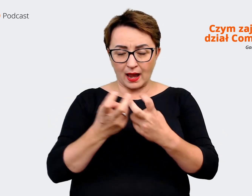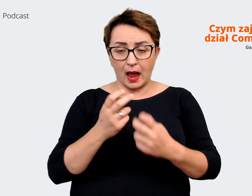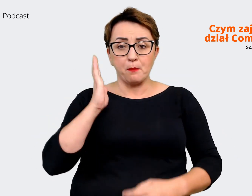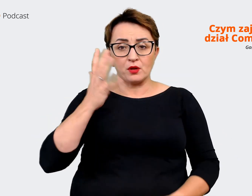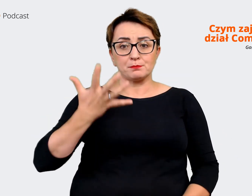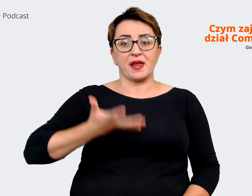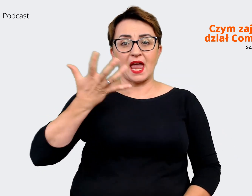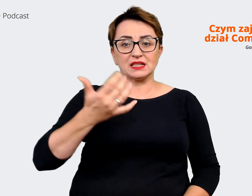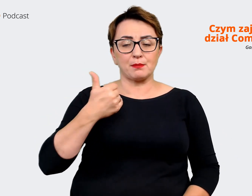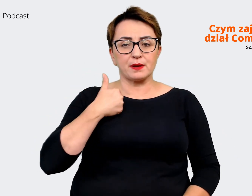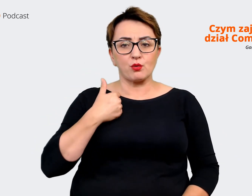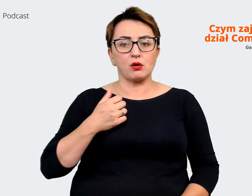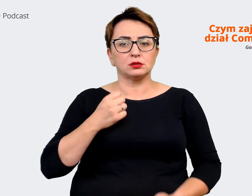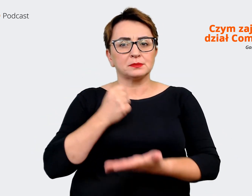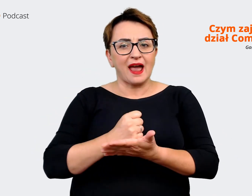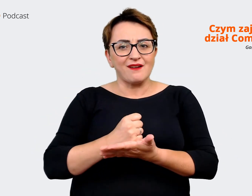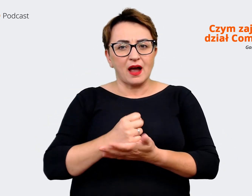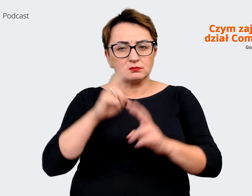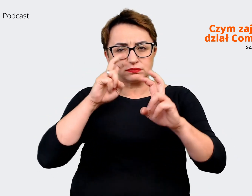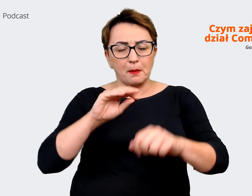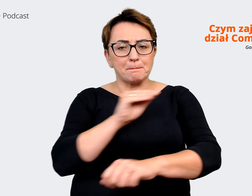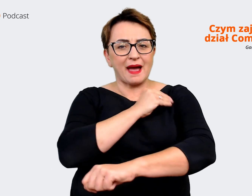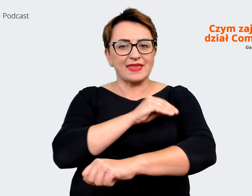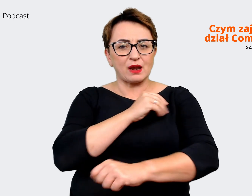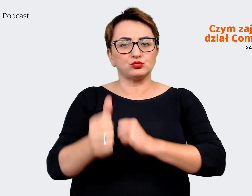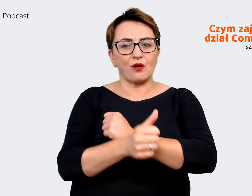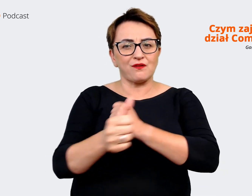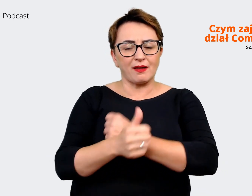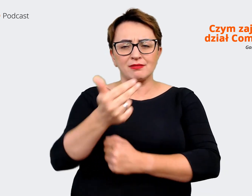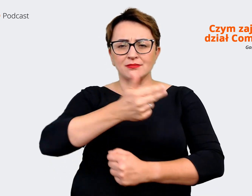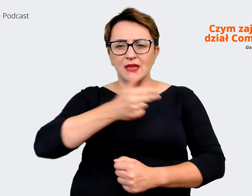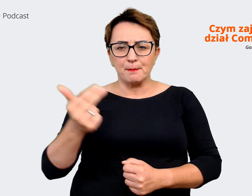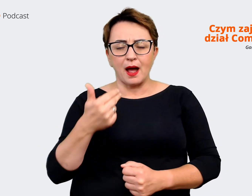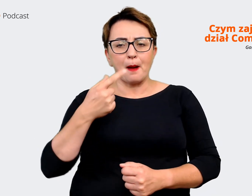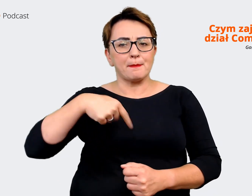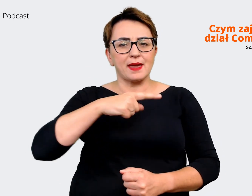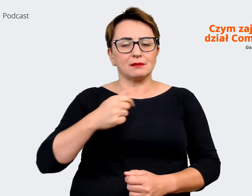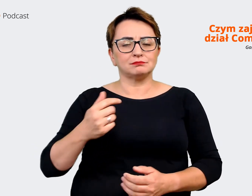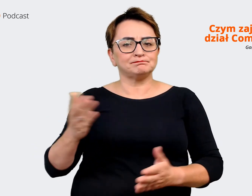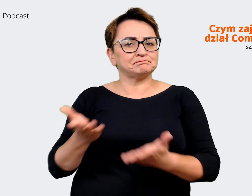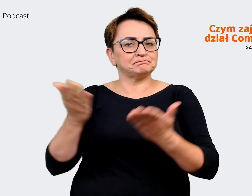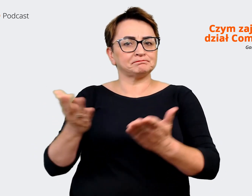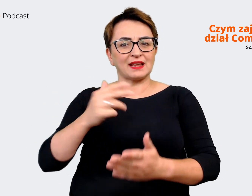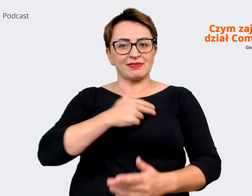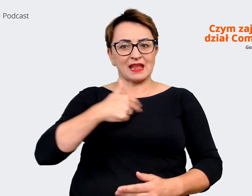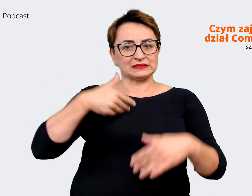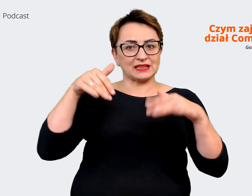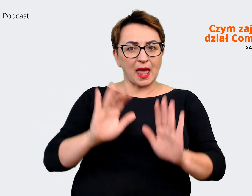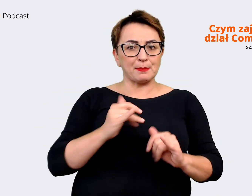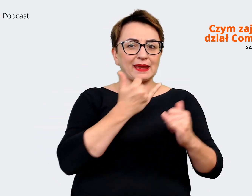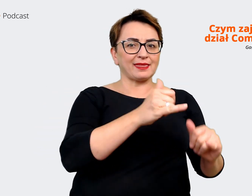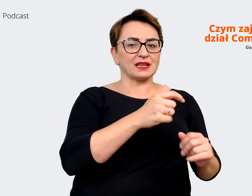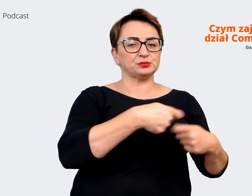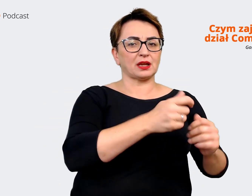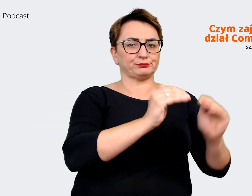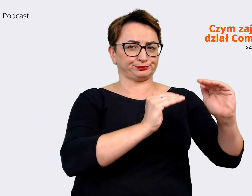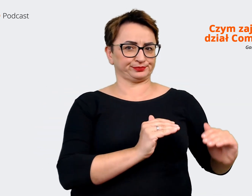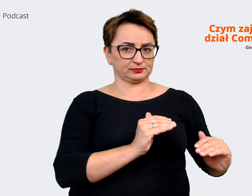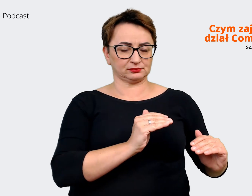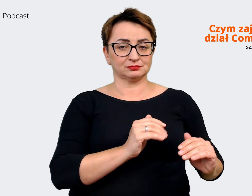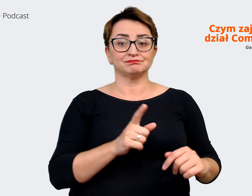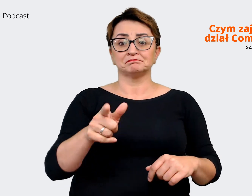postępowanie, gdzie UOKiK zbierał materiał dowodowy dotyczący tego rzekomego faworyzowania naszego własnego sklepu kosztem innych sprzedających. Co